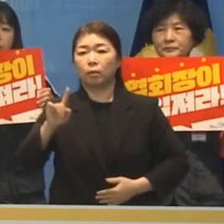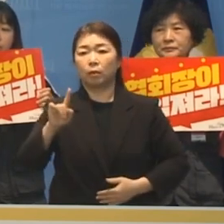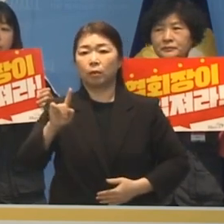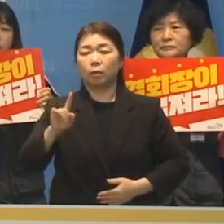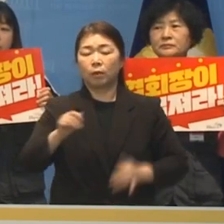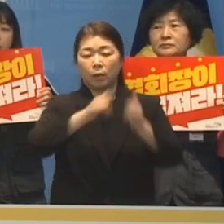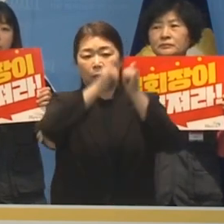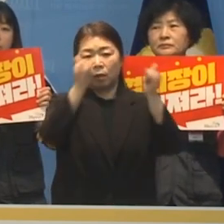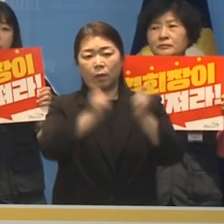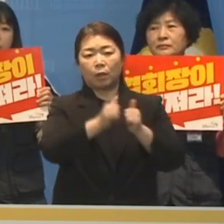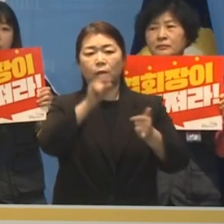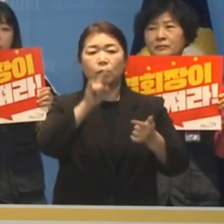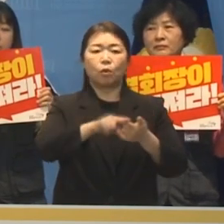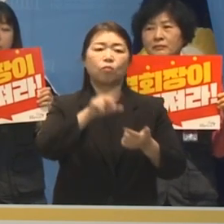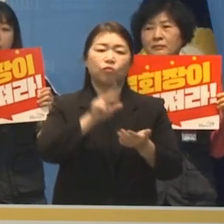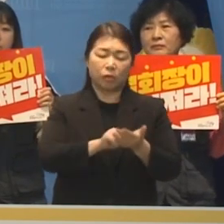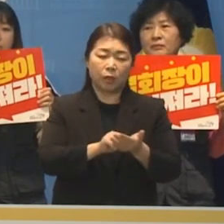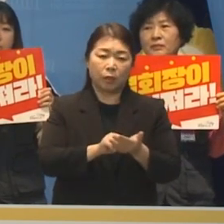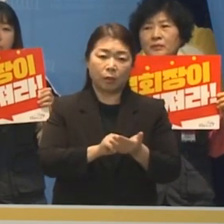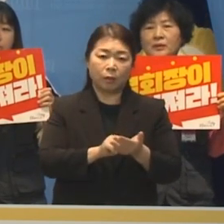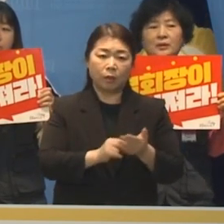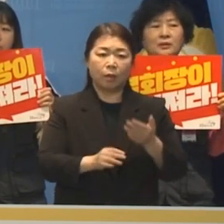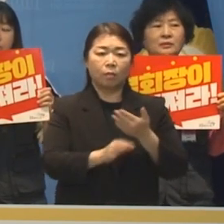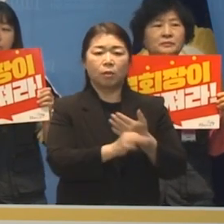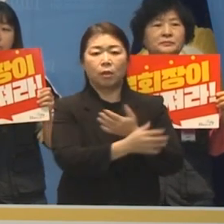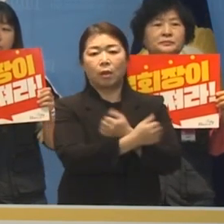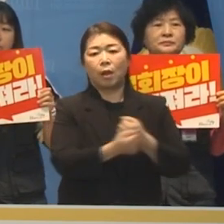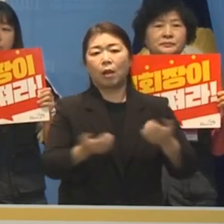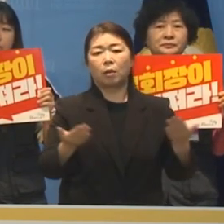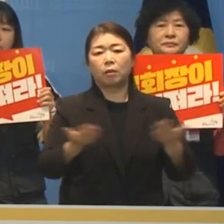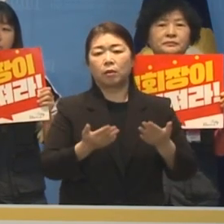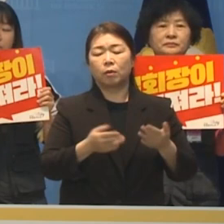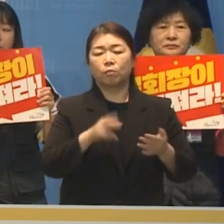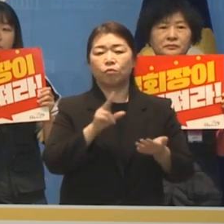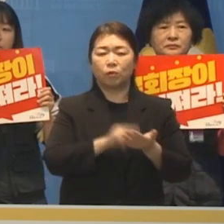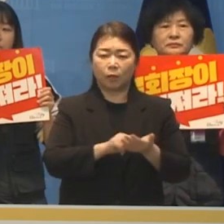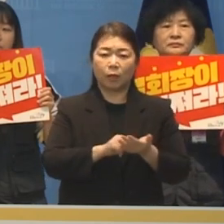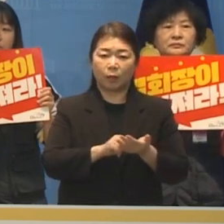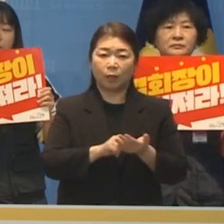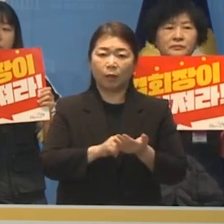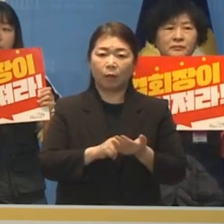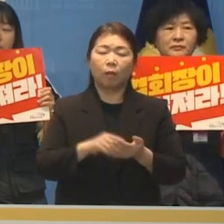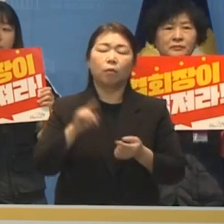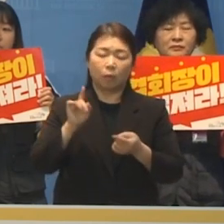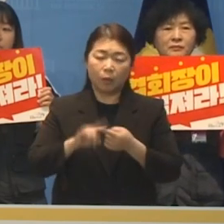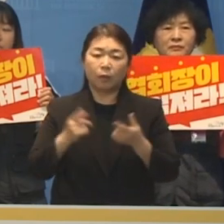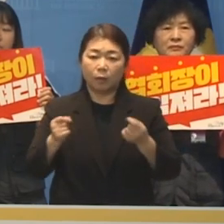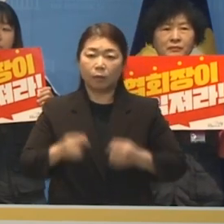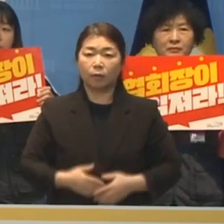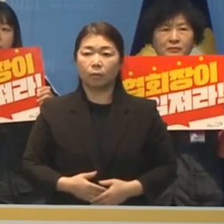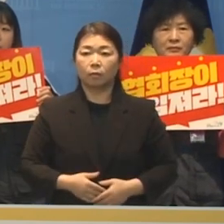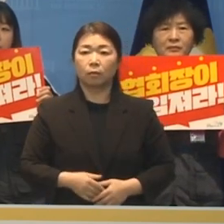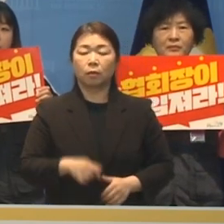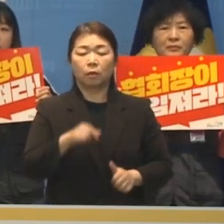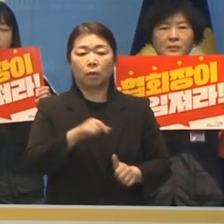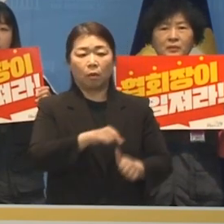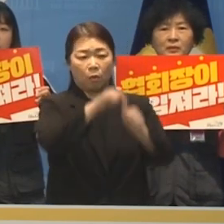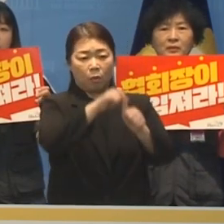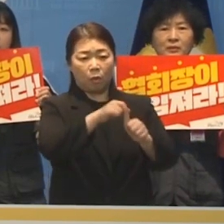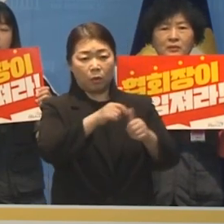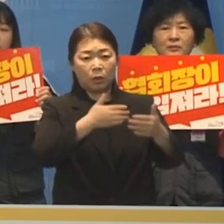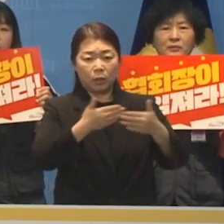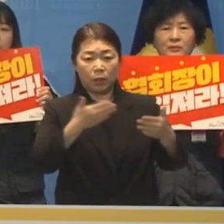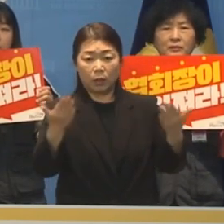문제로 제기해온 비정규직 문제를 고스란히 담고 있습니다. 고용불안, 차별,